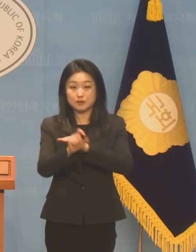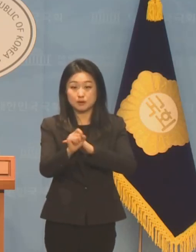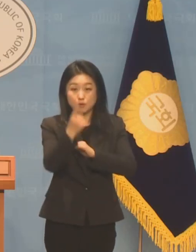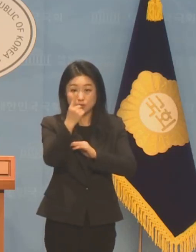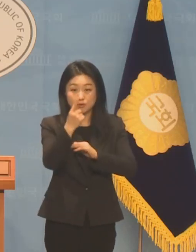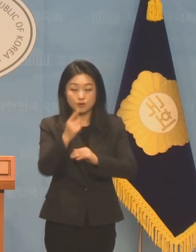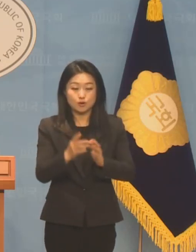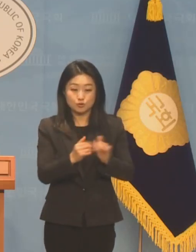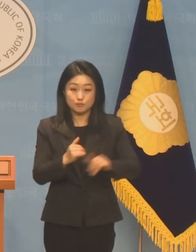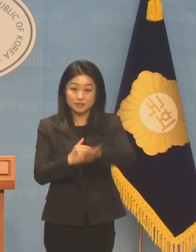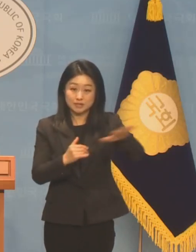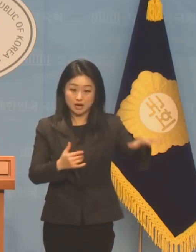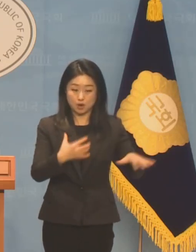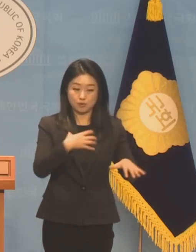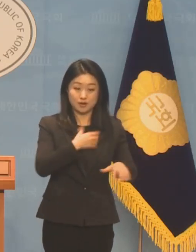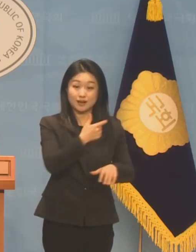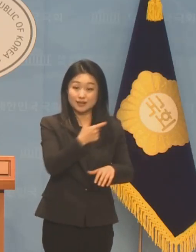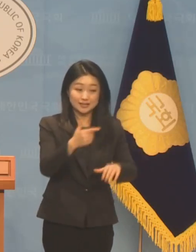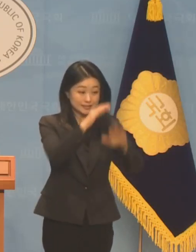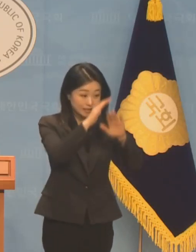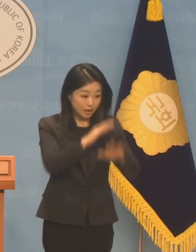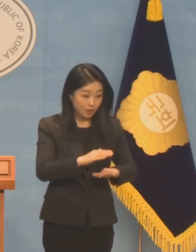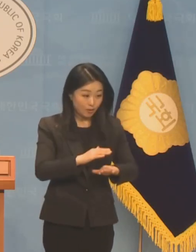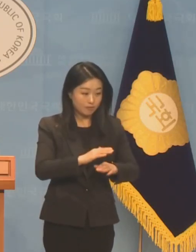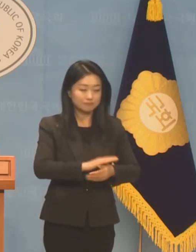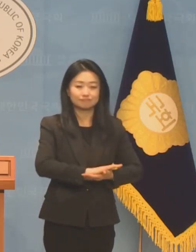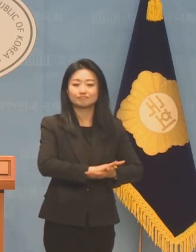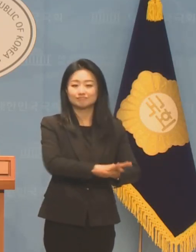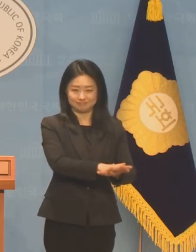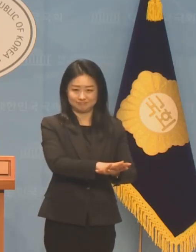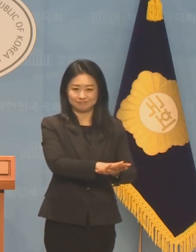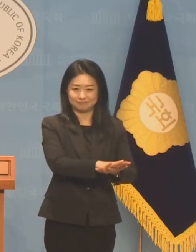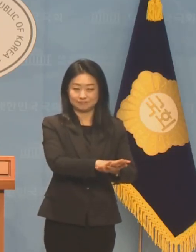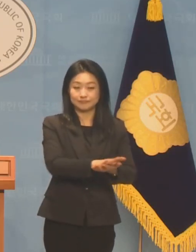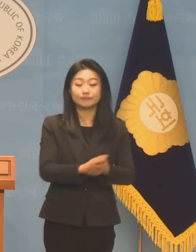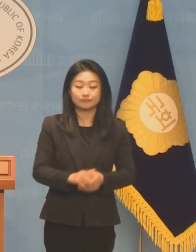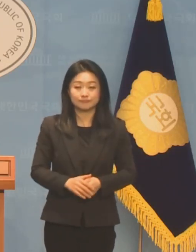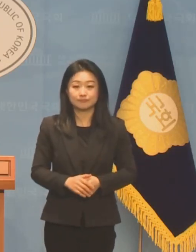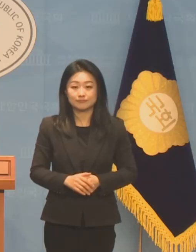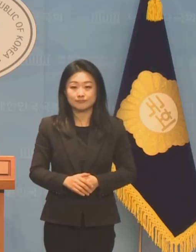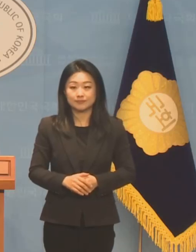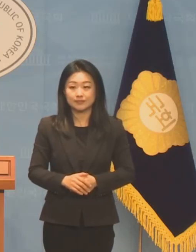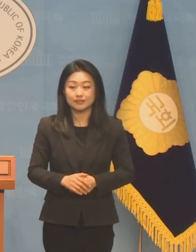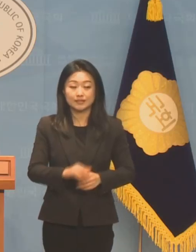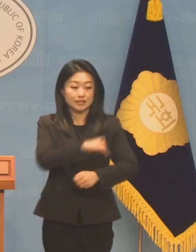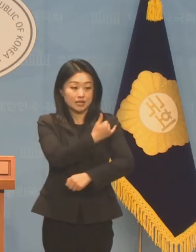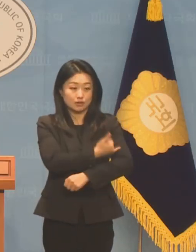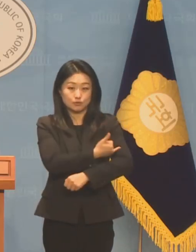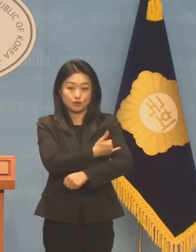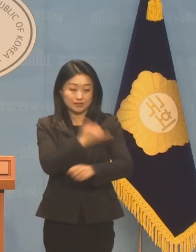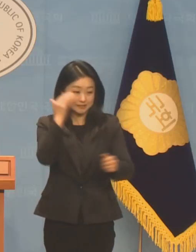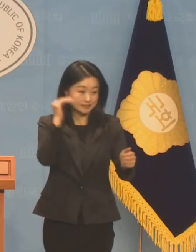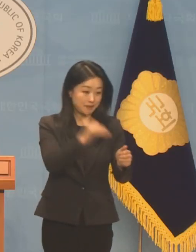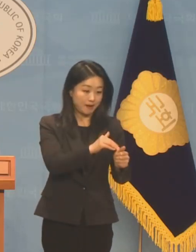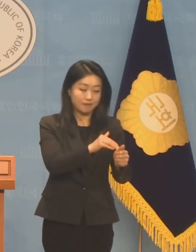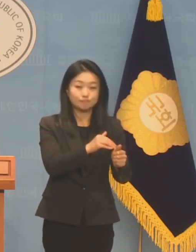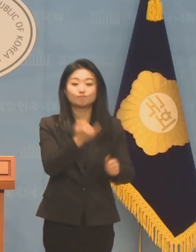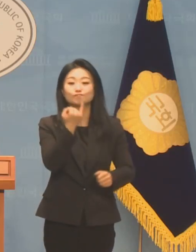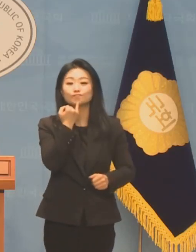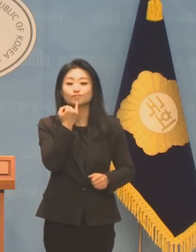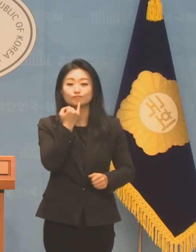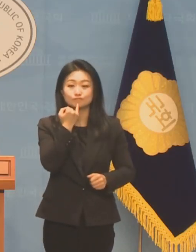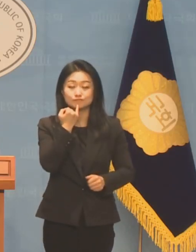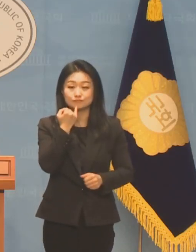시민들의 인권이 위협당했다는 사실은 묵살하고 공권력에 의한 인권 침해를 정당화한 채 내란